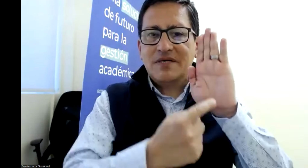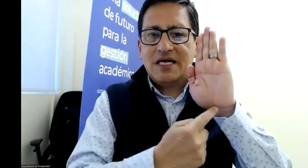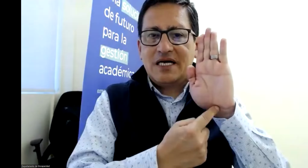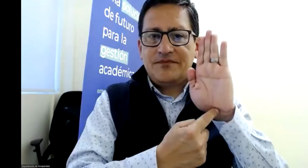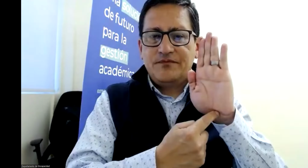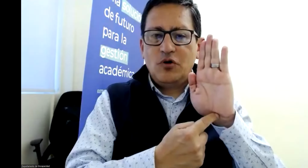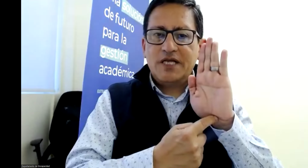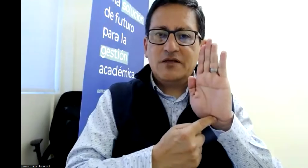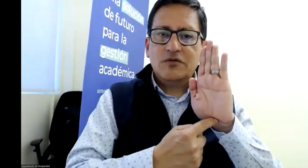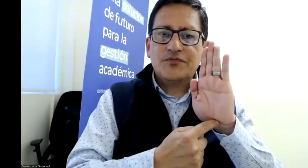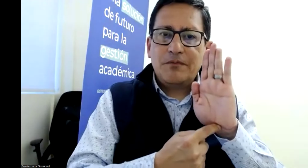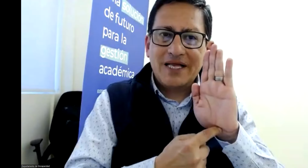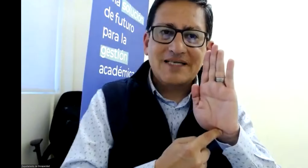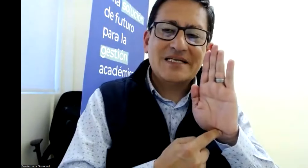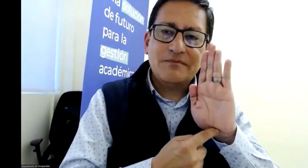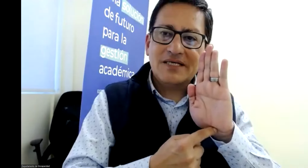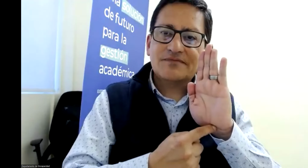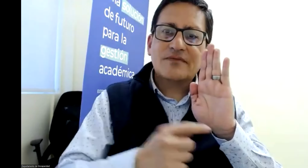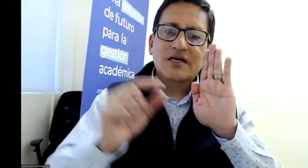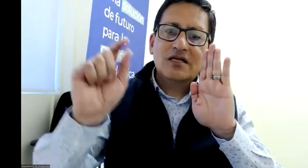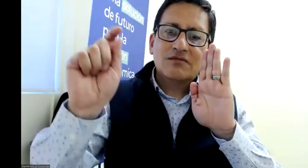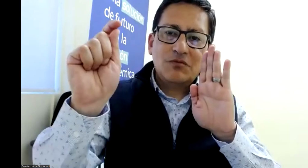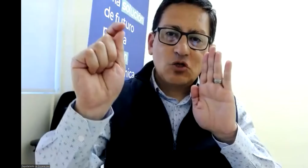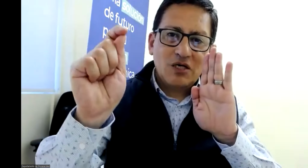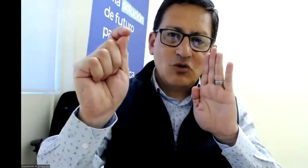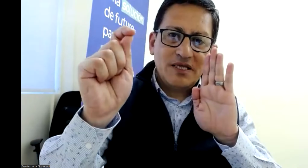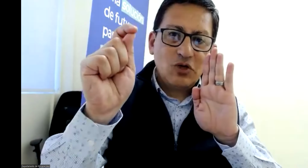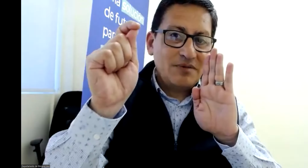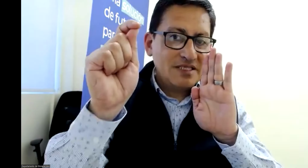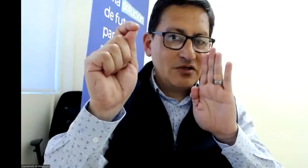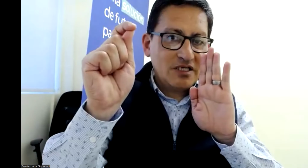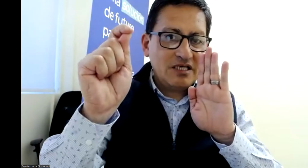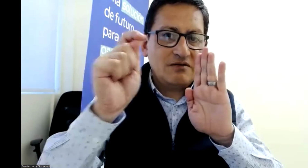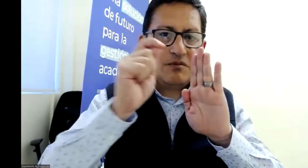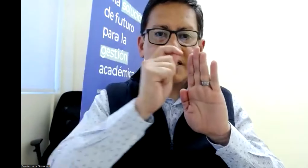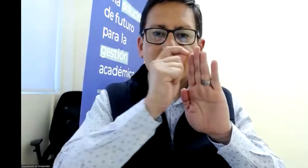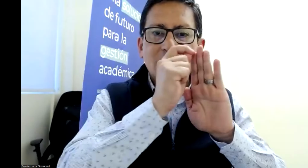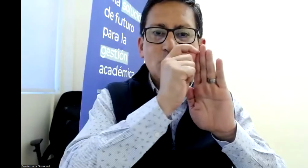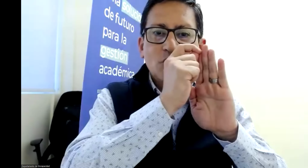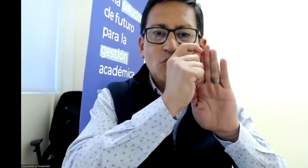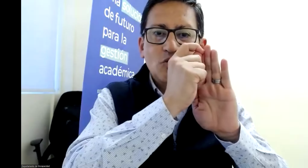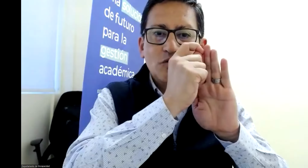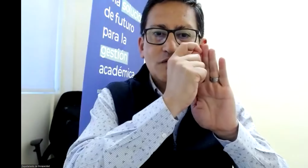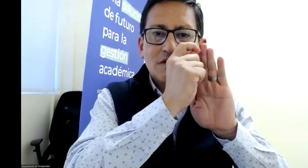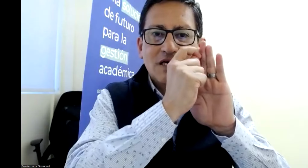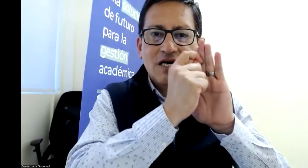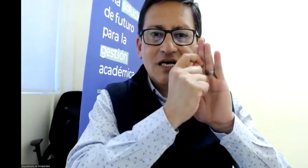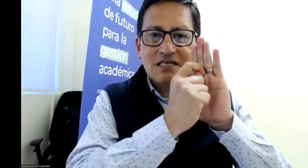termina acá. Por lo tanto, para decir mes, vamos a tomar nuevamente un lapicito aquí y vamos a marcar el número 1 hacia